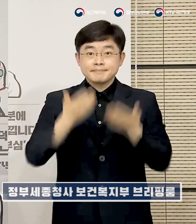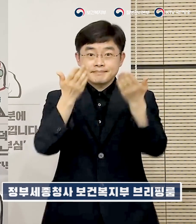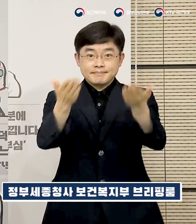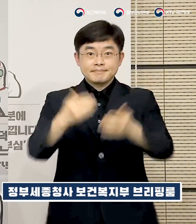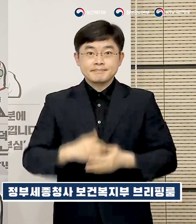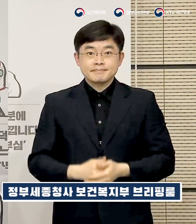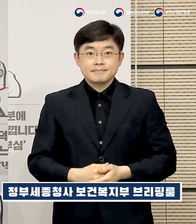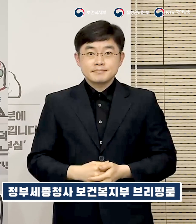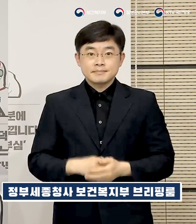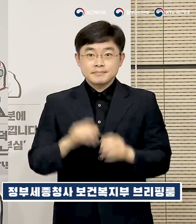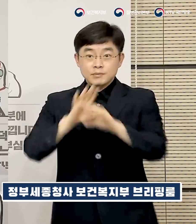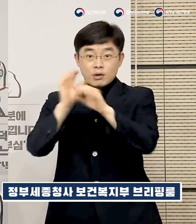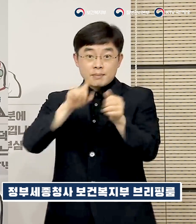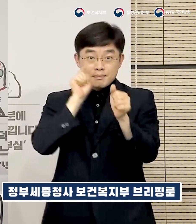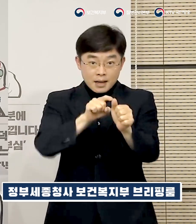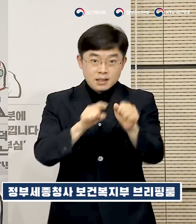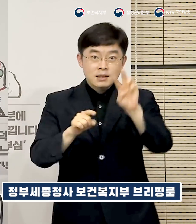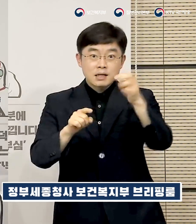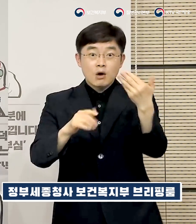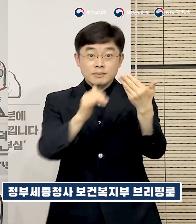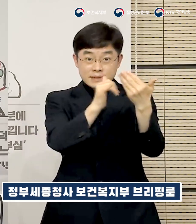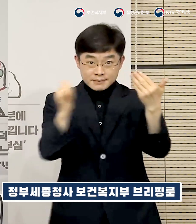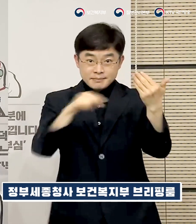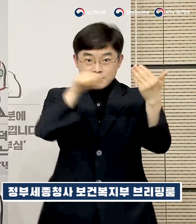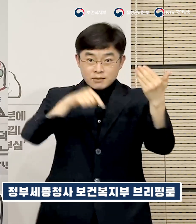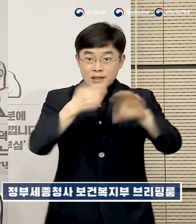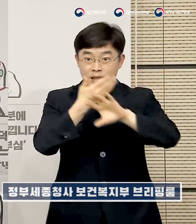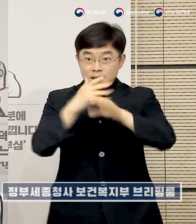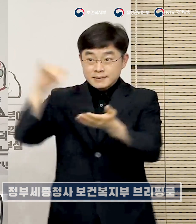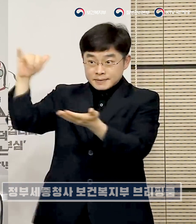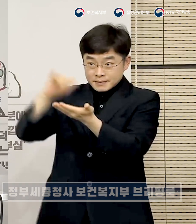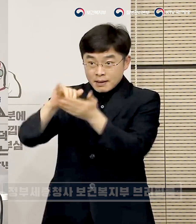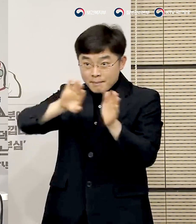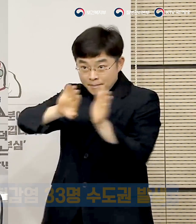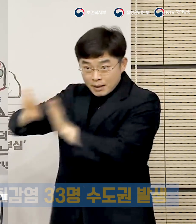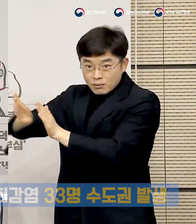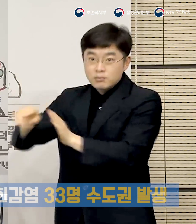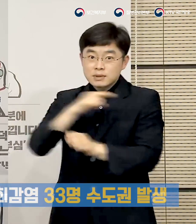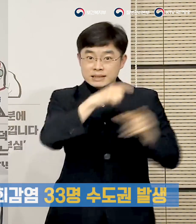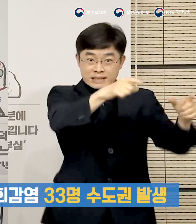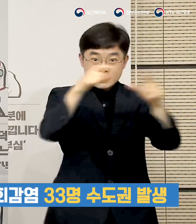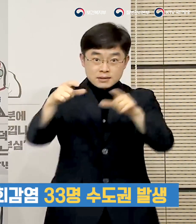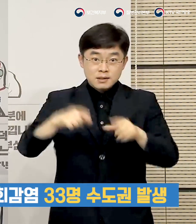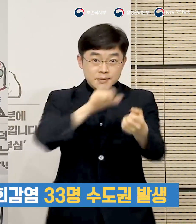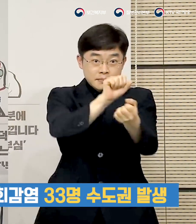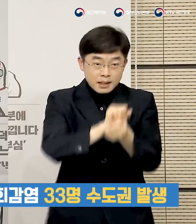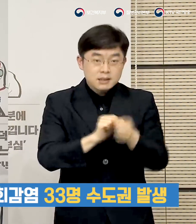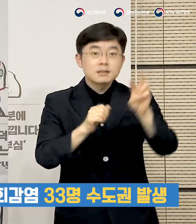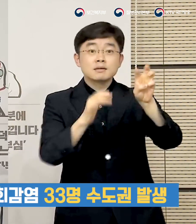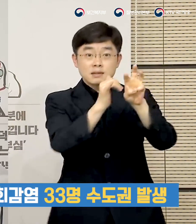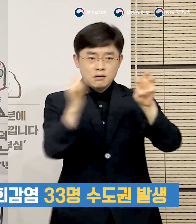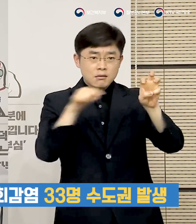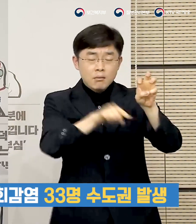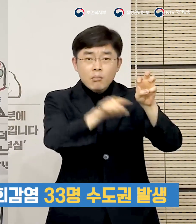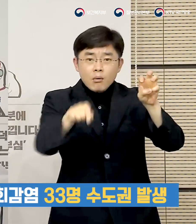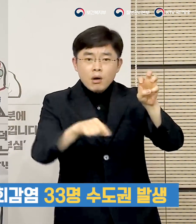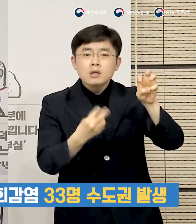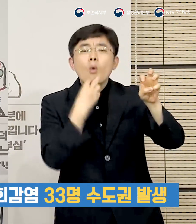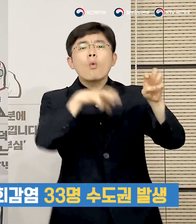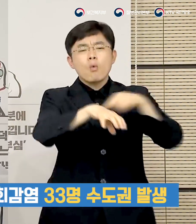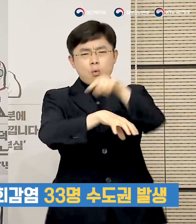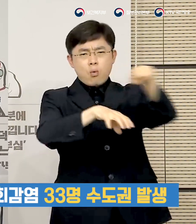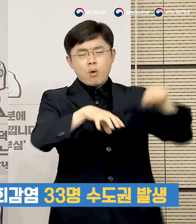오늘 신규 확진 환자 39명 중 해외 유입 환자를 제외한 지역사회 환자 33명이 모두